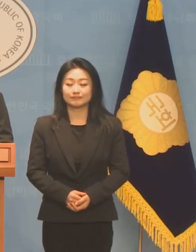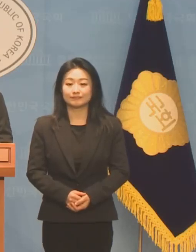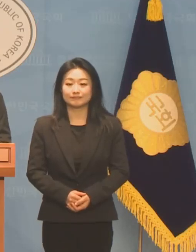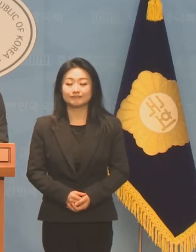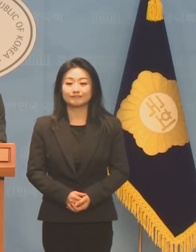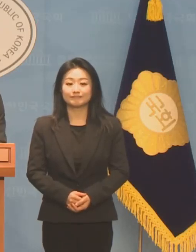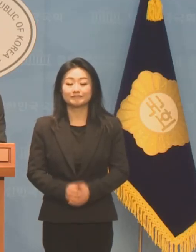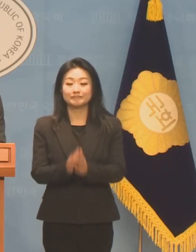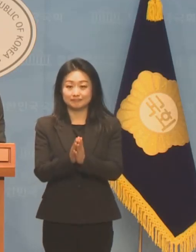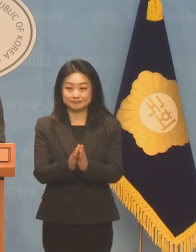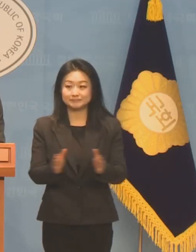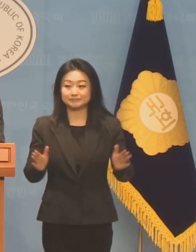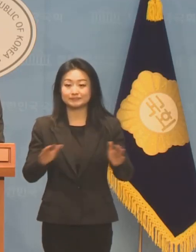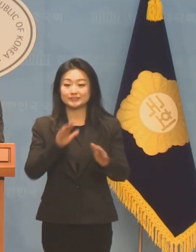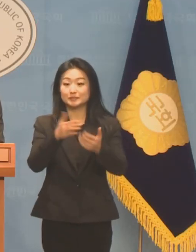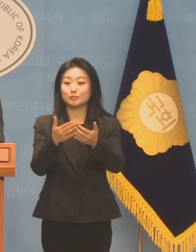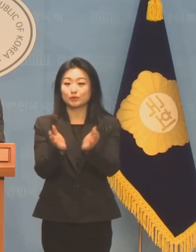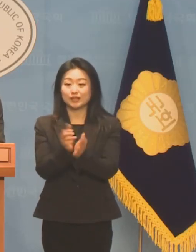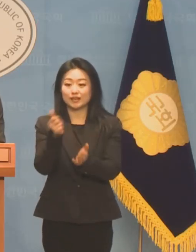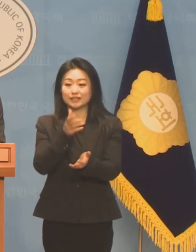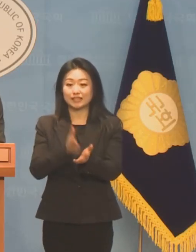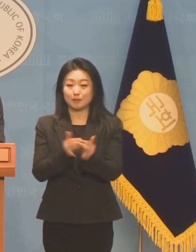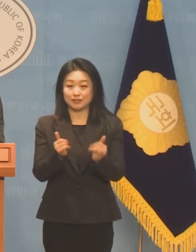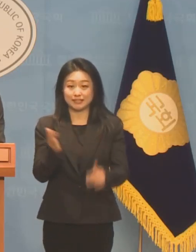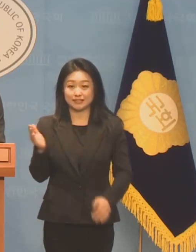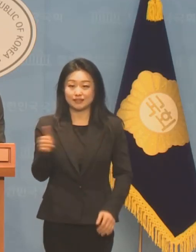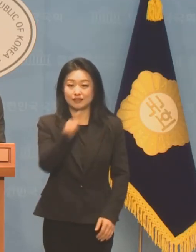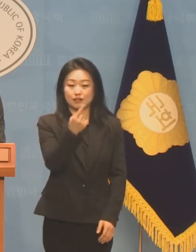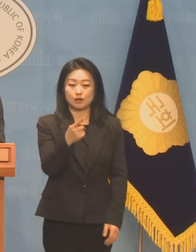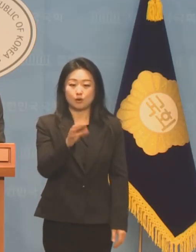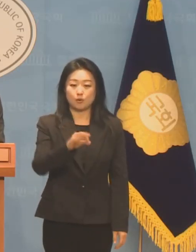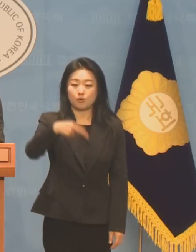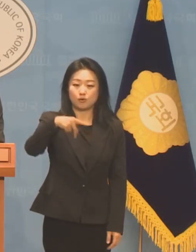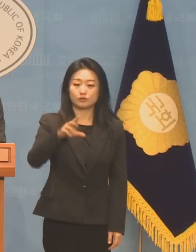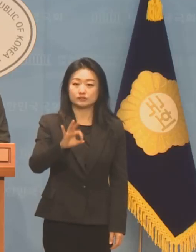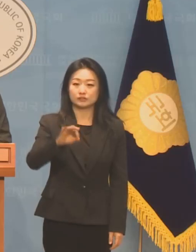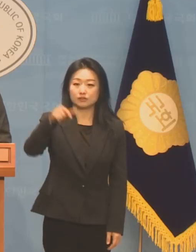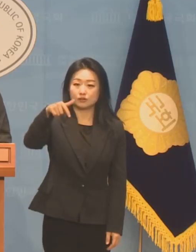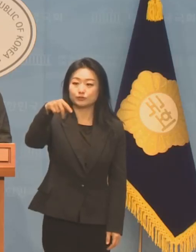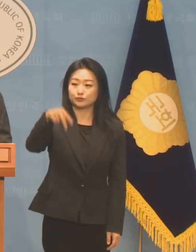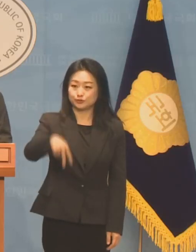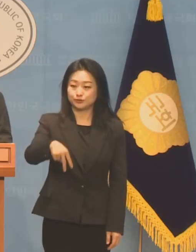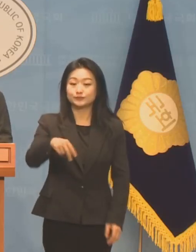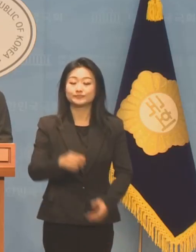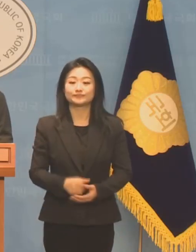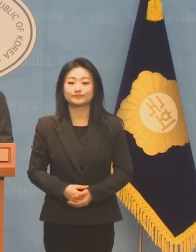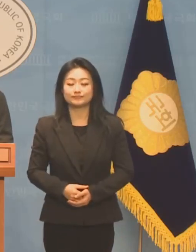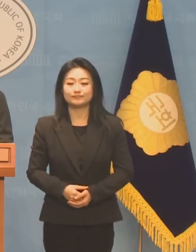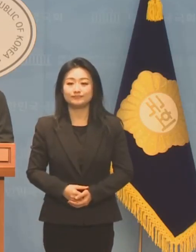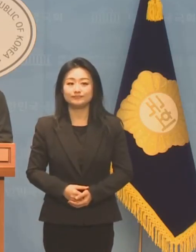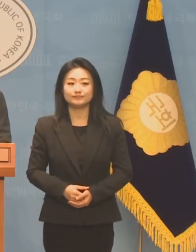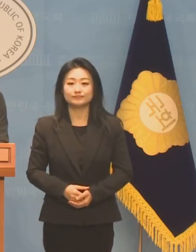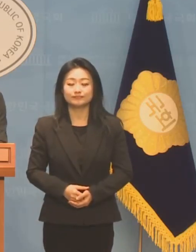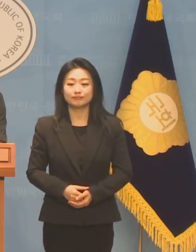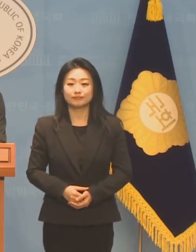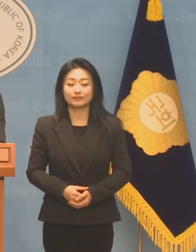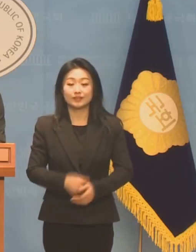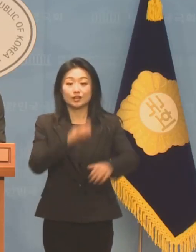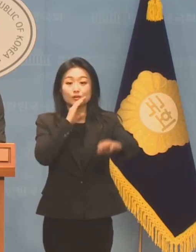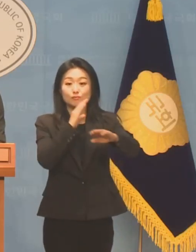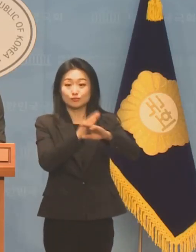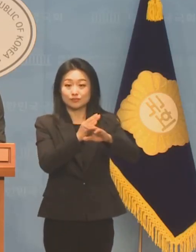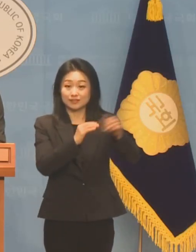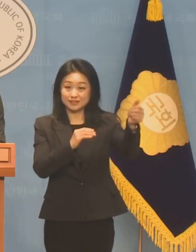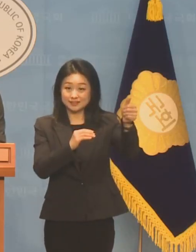예, 시작하겠습니다. 진보당 수석 대변인 홍성규입니다. 두 가지 말씀드리겠습니다. 첫 번째입니다.